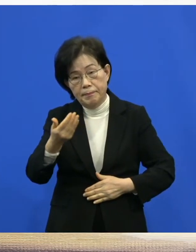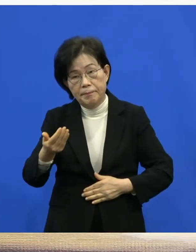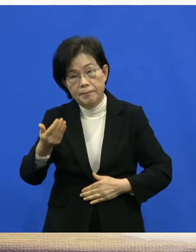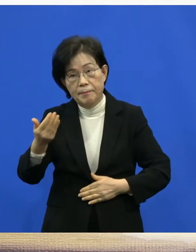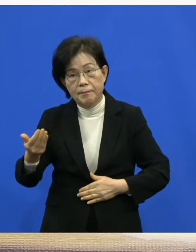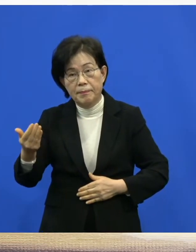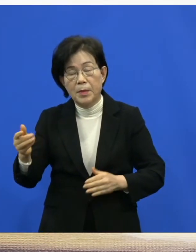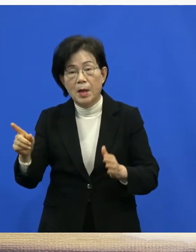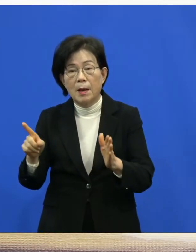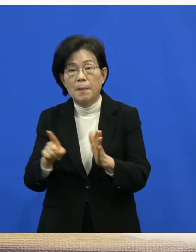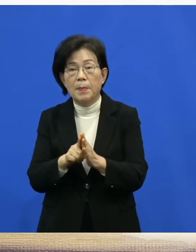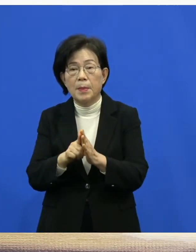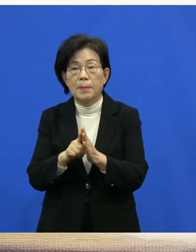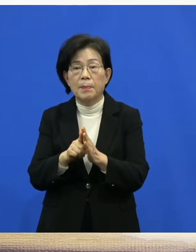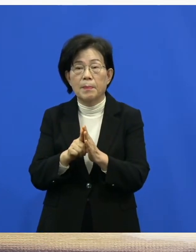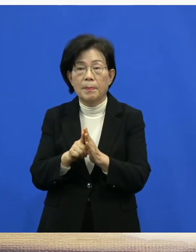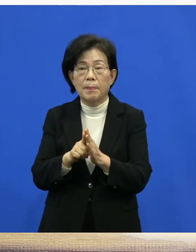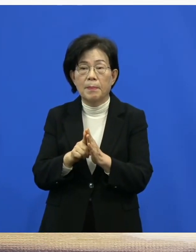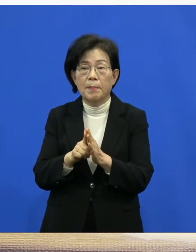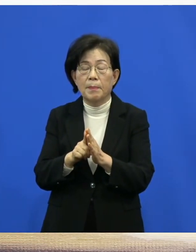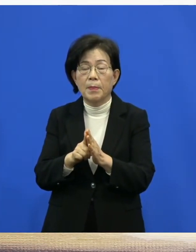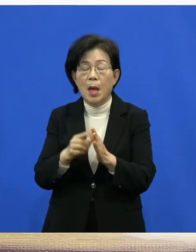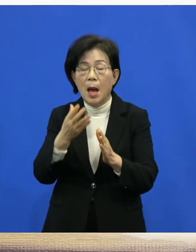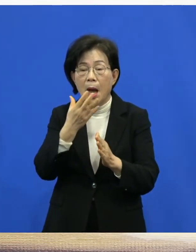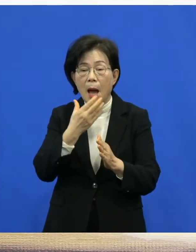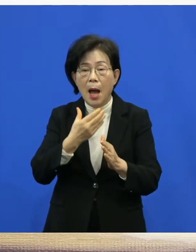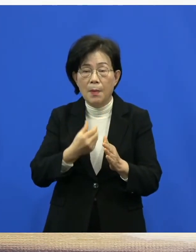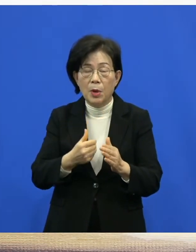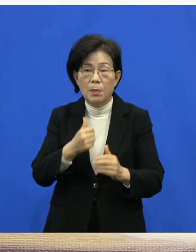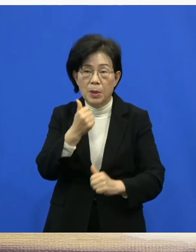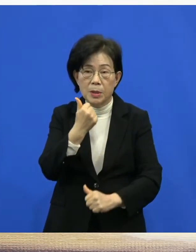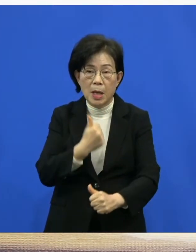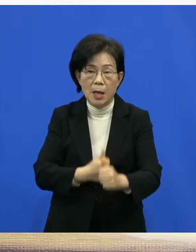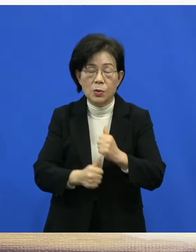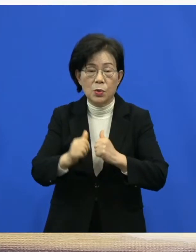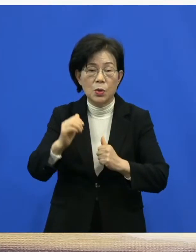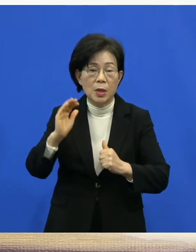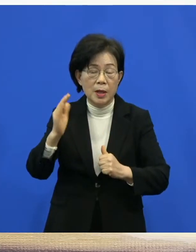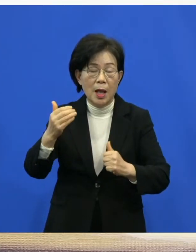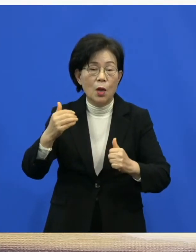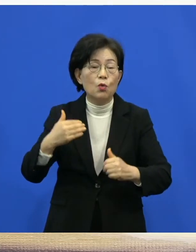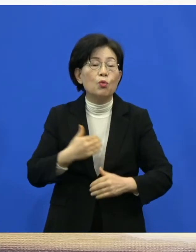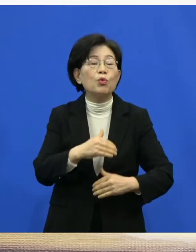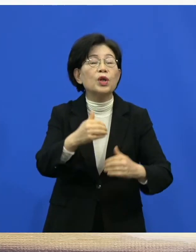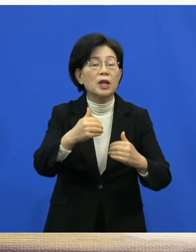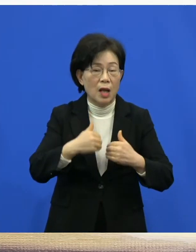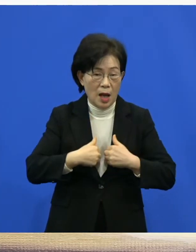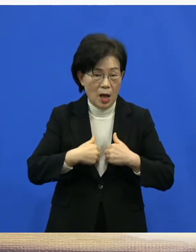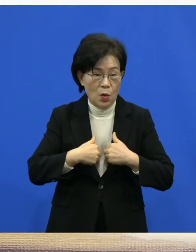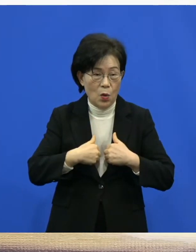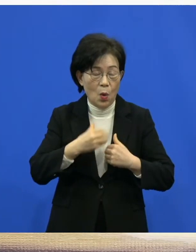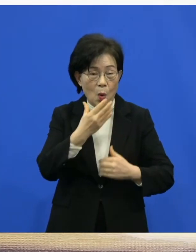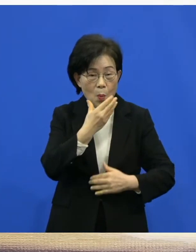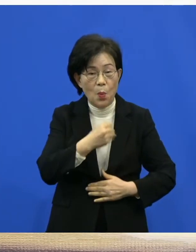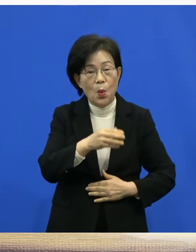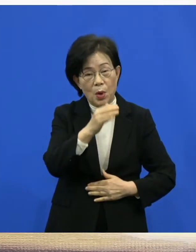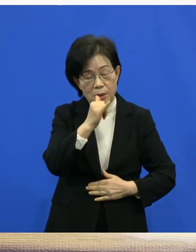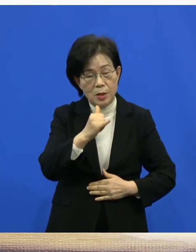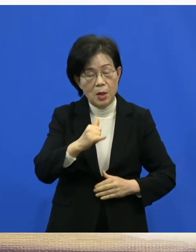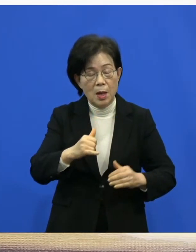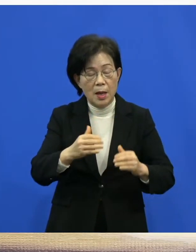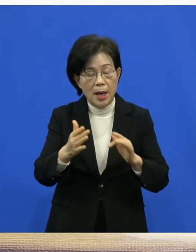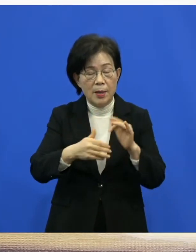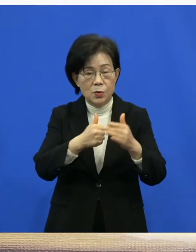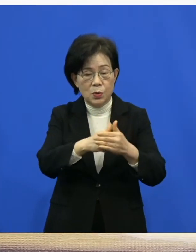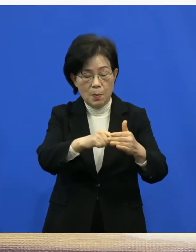어디까지? 믿음으로 아브라함의 자손이 된 우리에게까지. 예수 안에서 모든 저주가